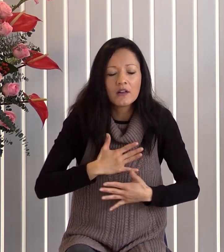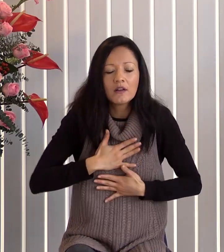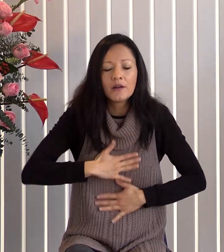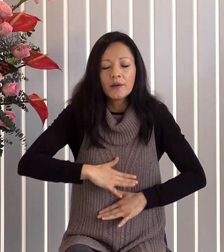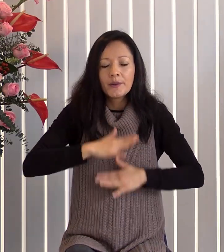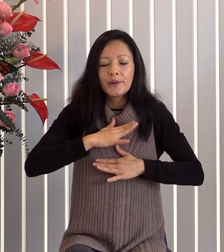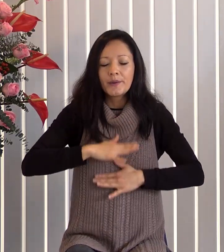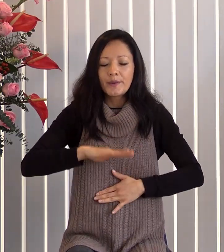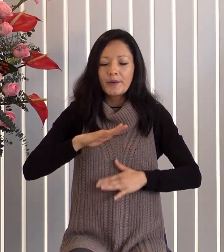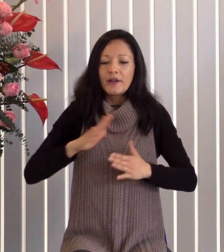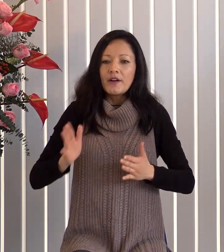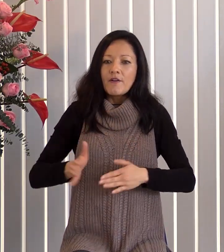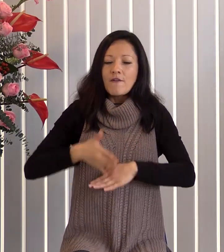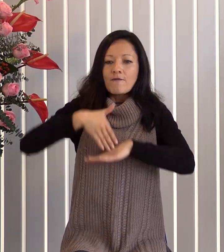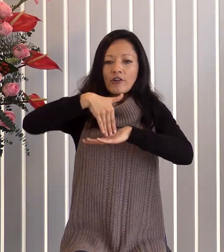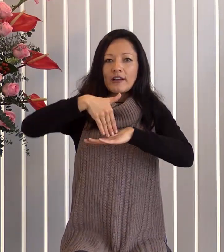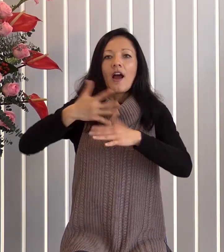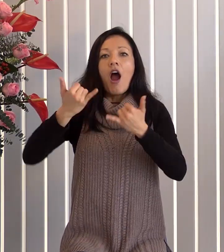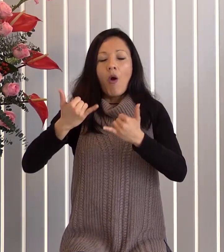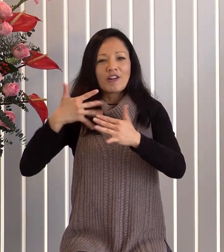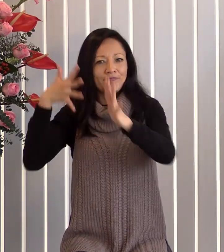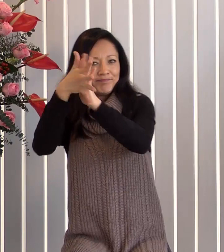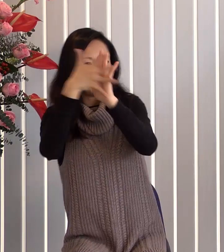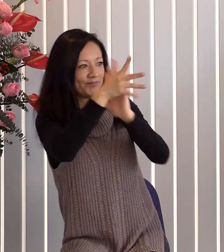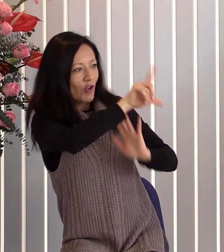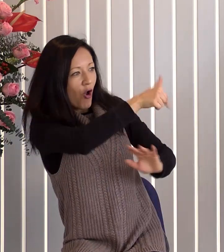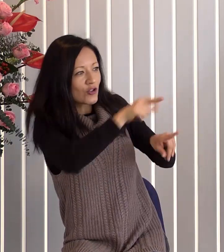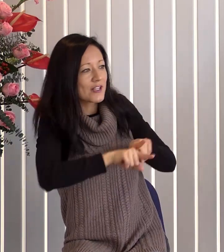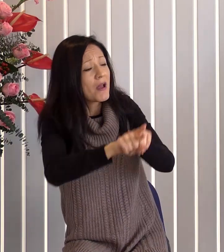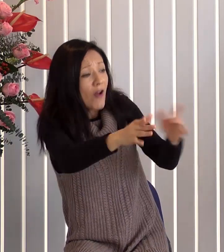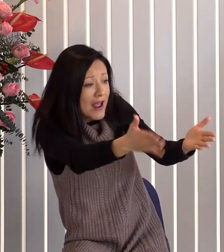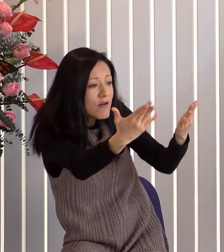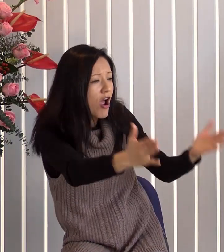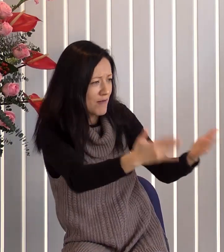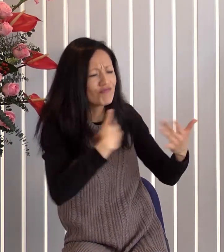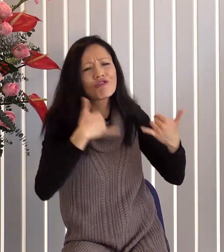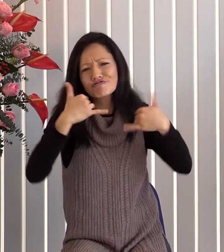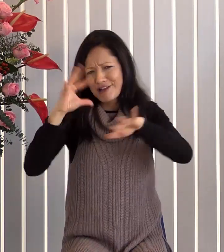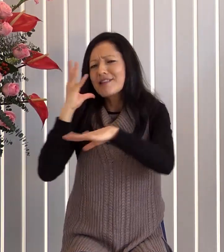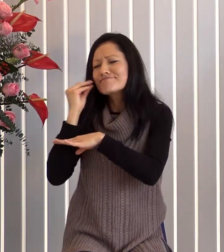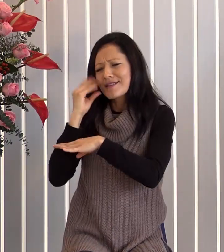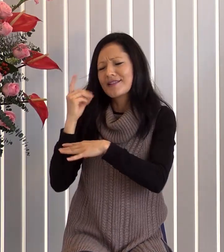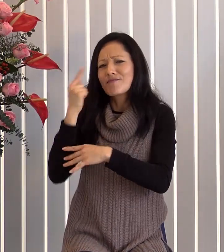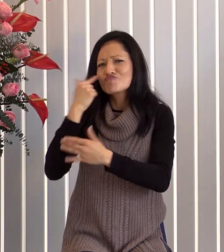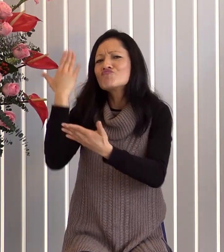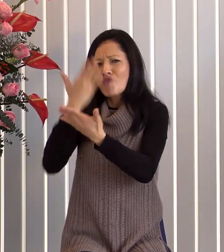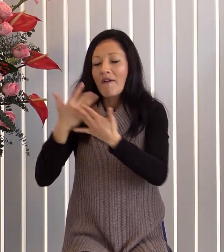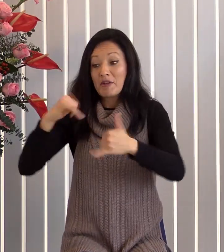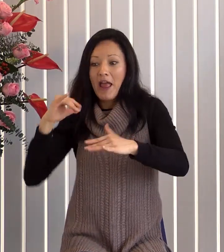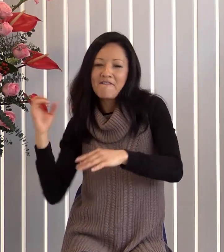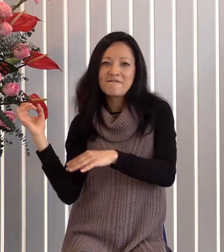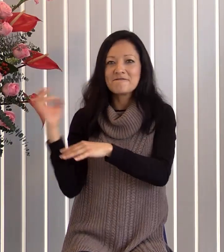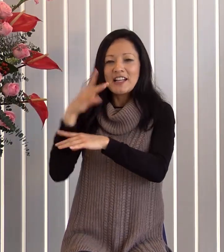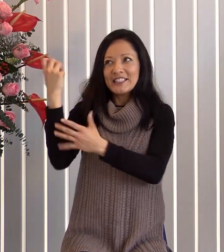fortalece a mis hermanos. Dice la Biblia que en lo que nosotros hemos sido probados, nos volvemos en ministros